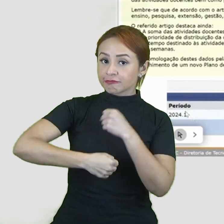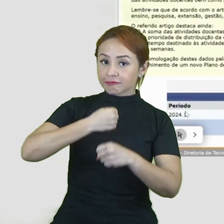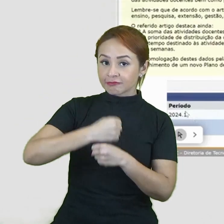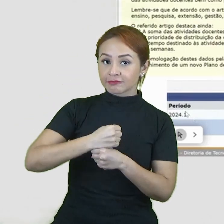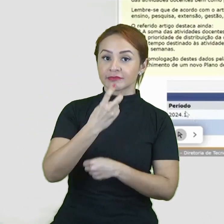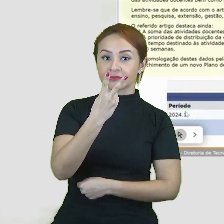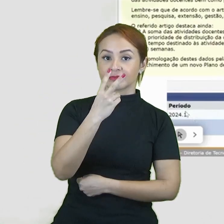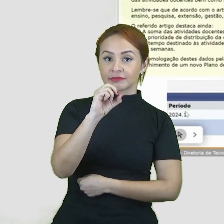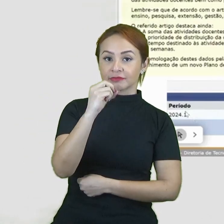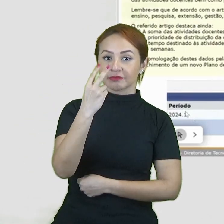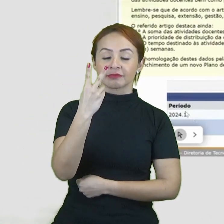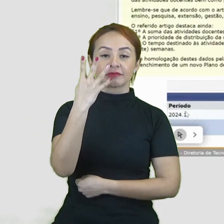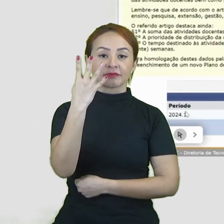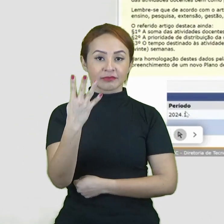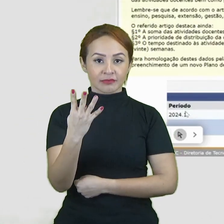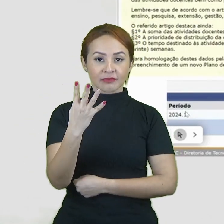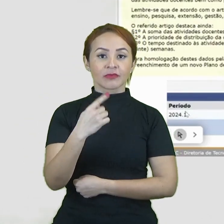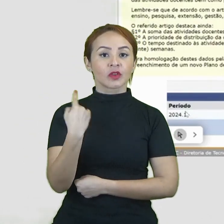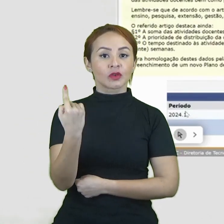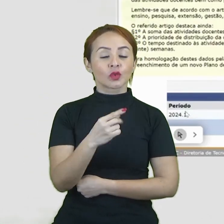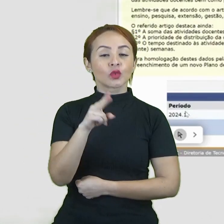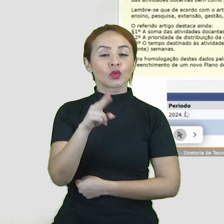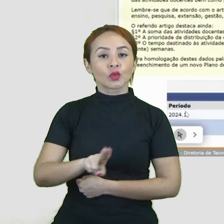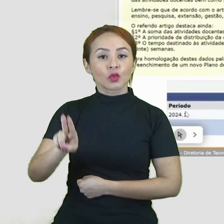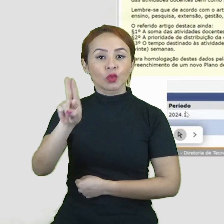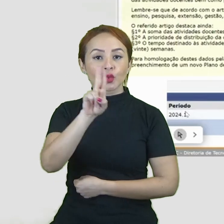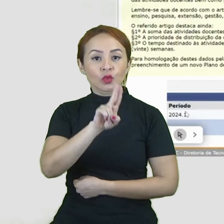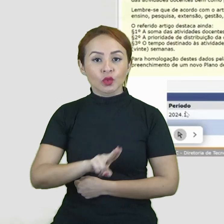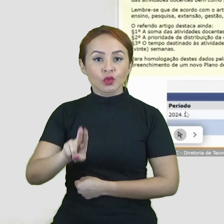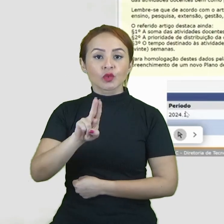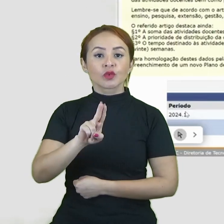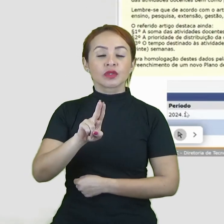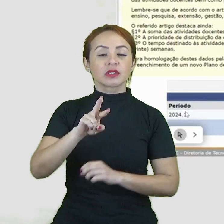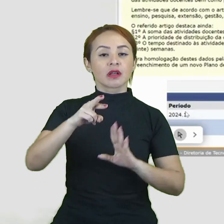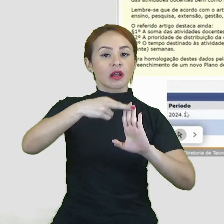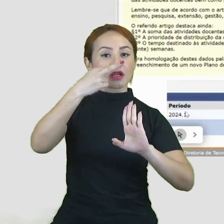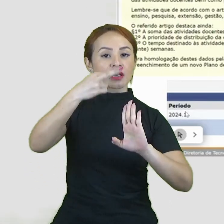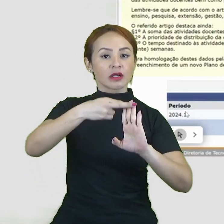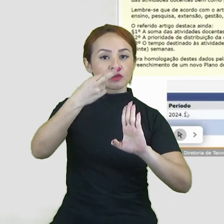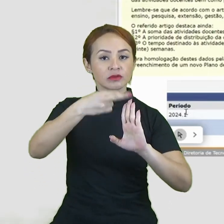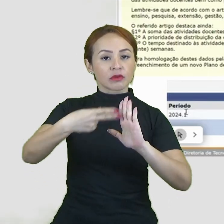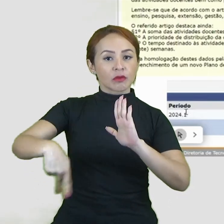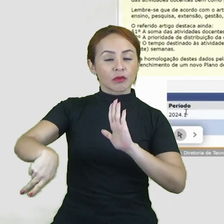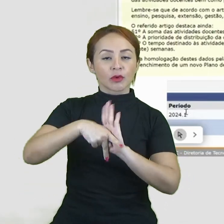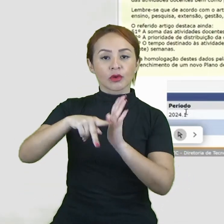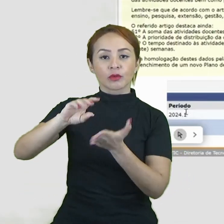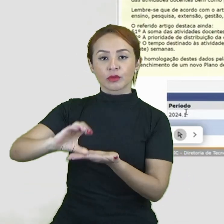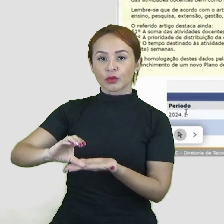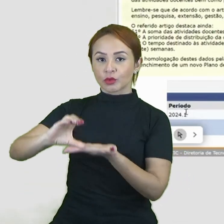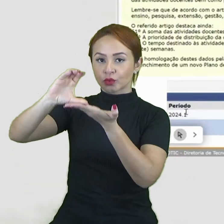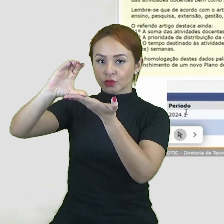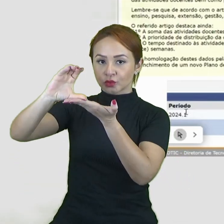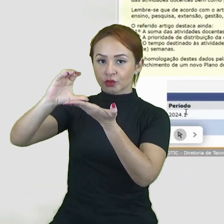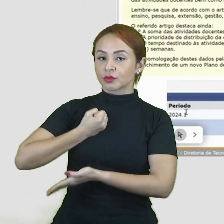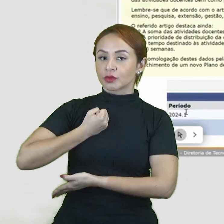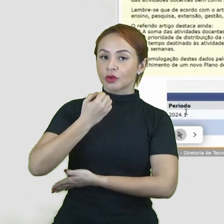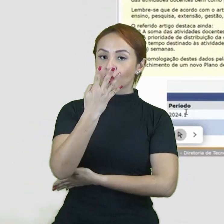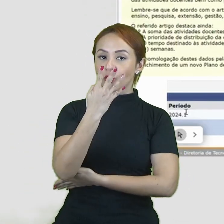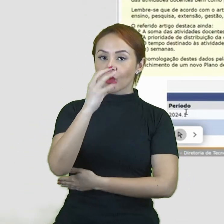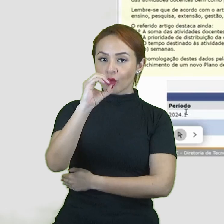que, neste momento, no ano de 2024, nós estamos trabalhando com o horizonte